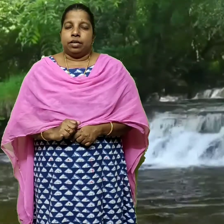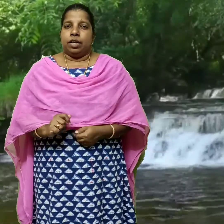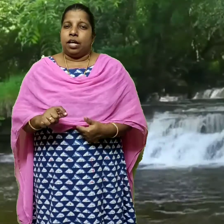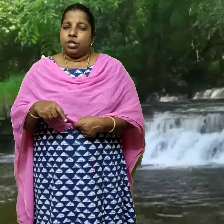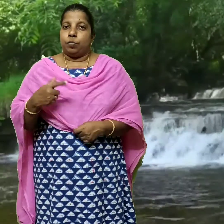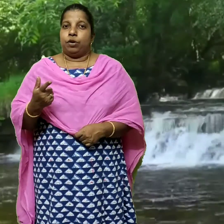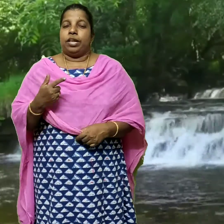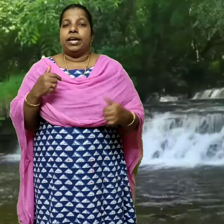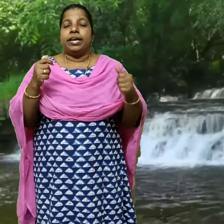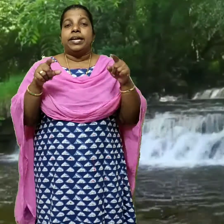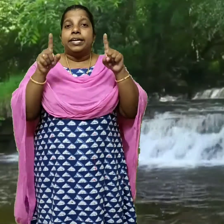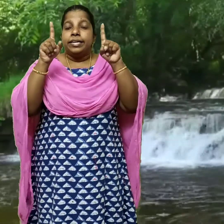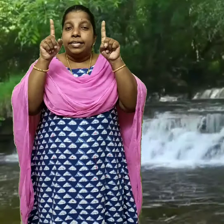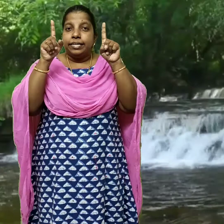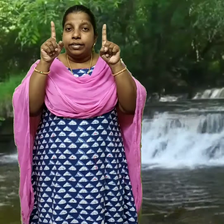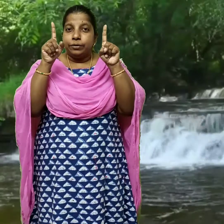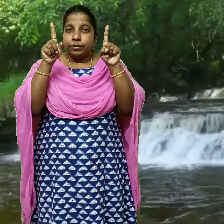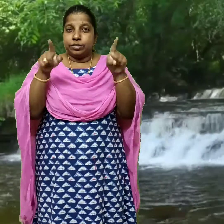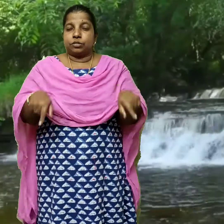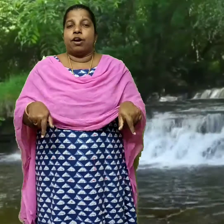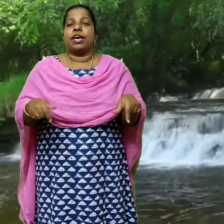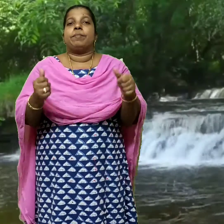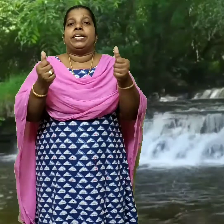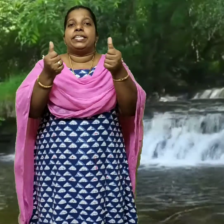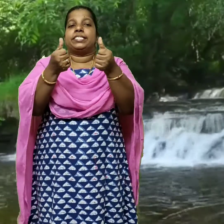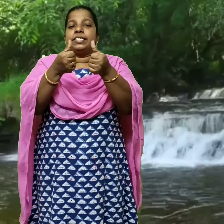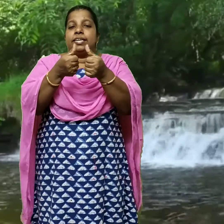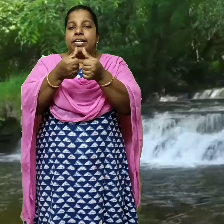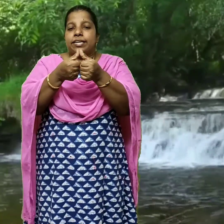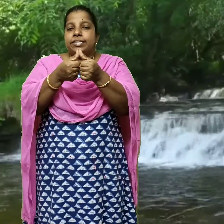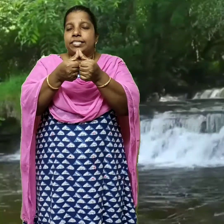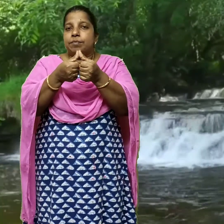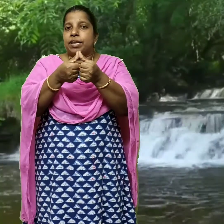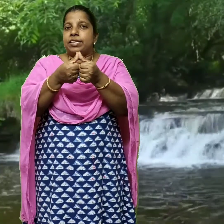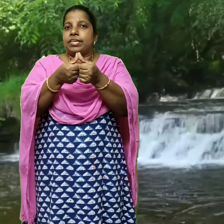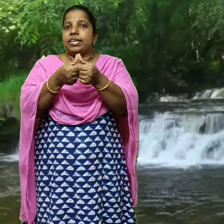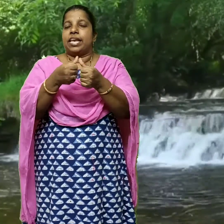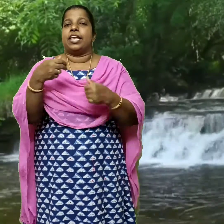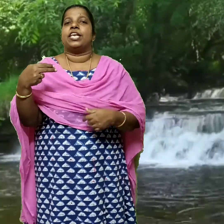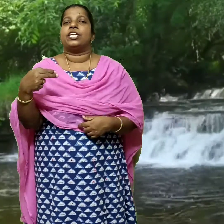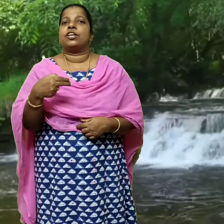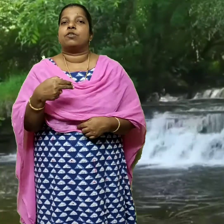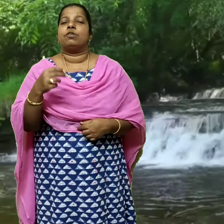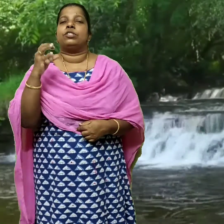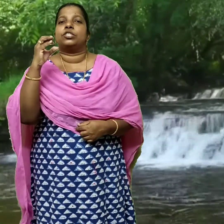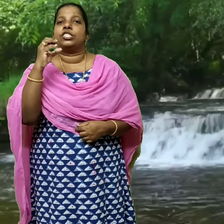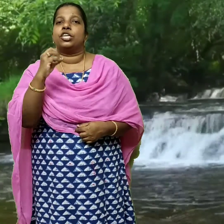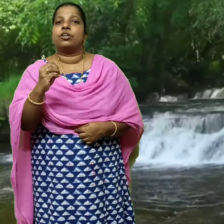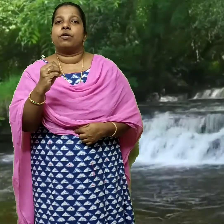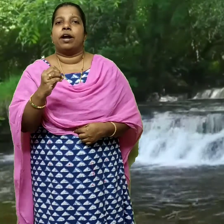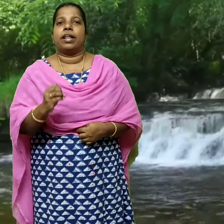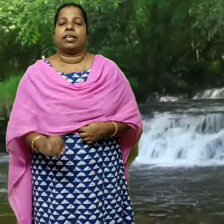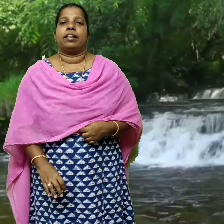അതുപോലെ ഒരു സ്ക്വയർ മെട്രിക്സിൻ്റെ ഡിറ്റർമിനൻറ്റ് എ ഈക്വൽ ടു